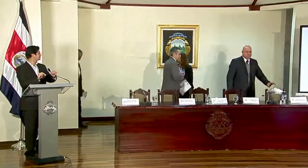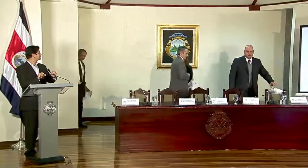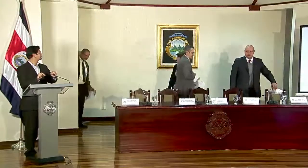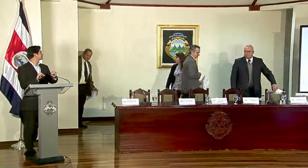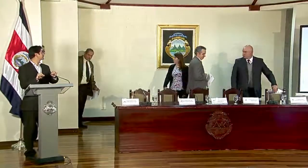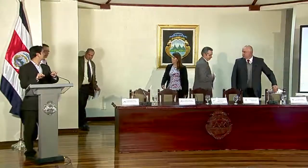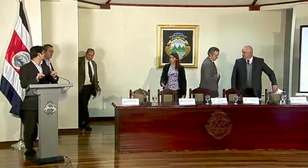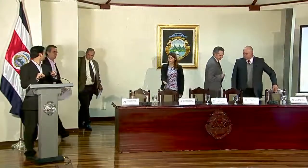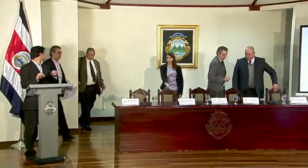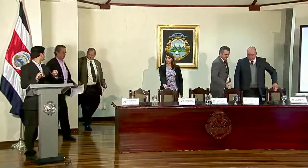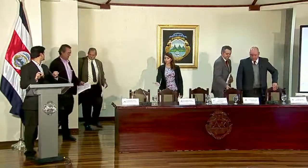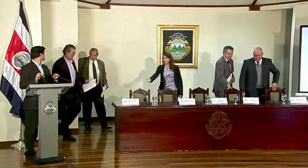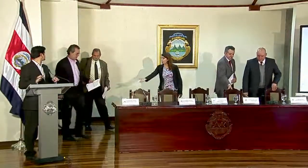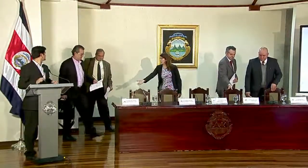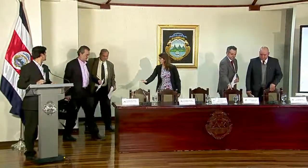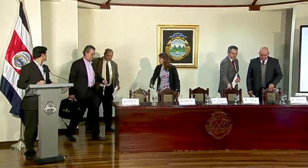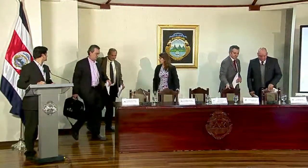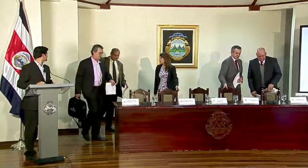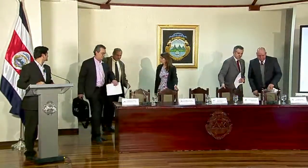Gracias.